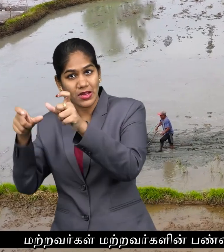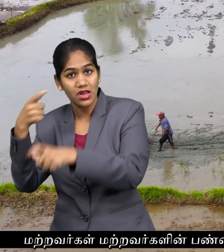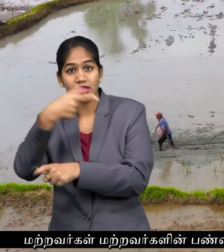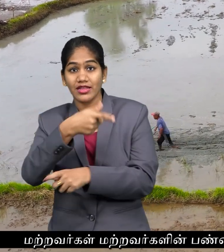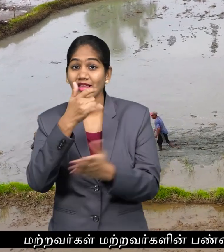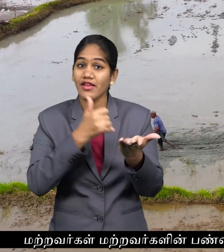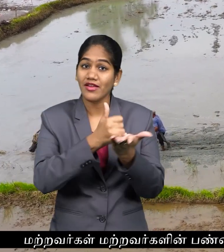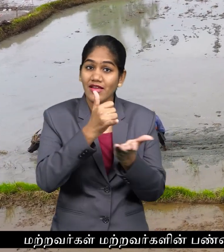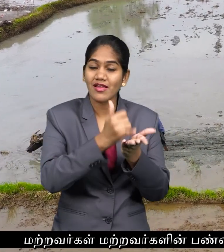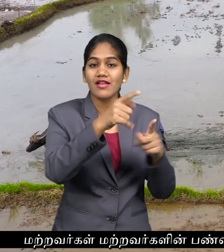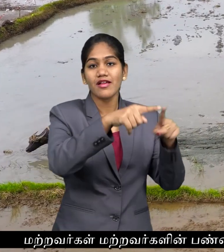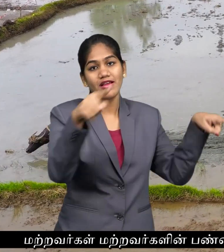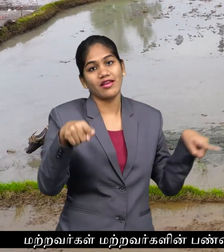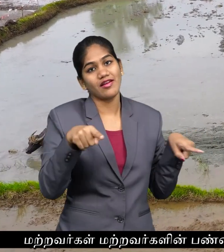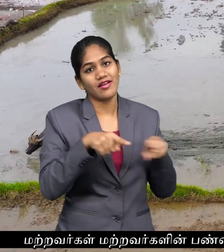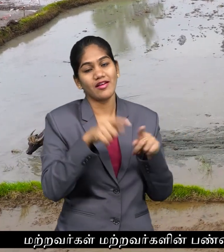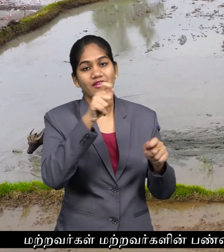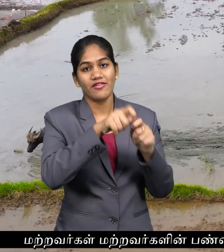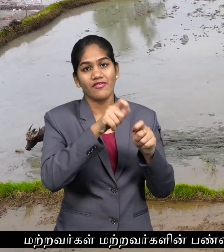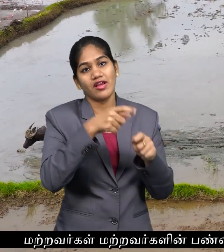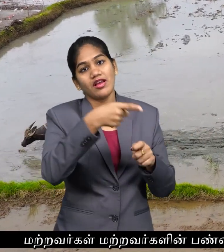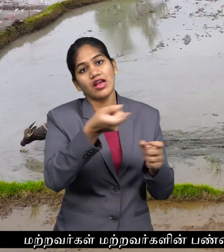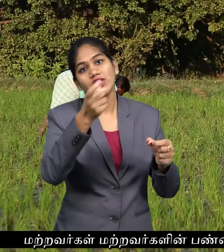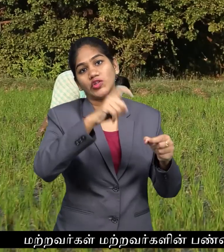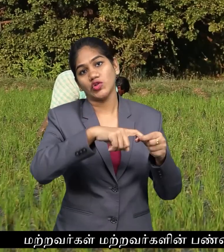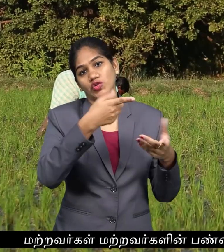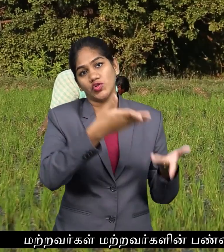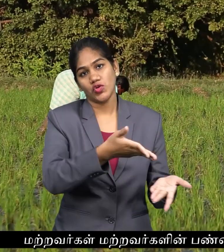பனையில் கூலிகளாக வேலை செய்கிறார்கள்.